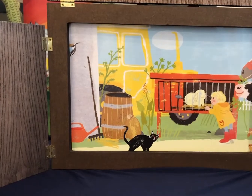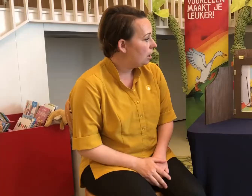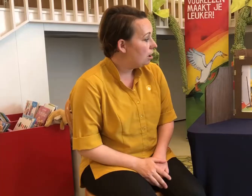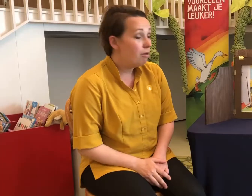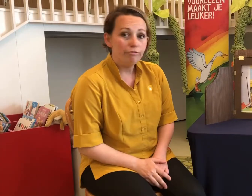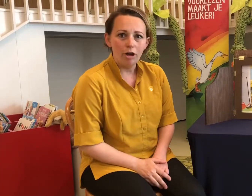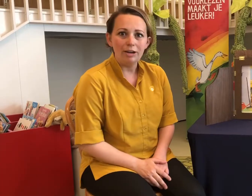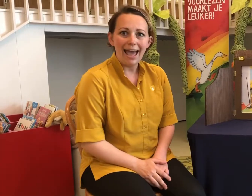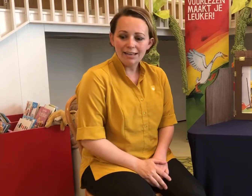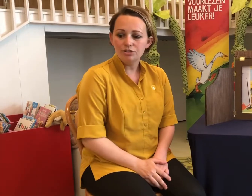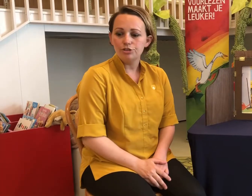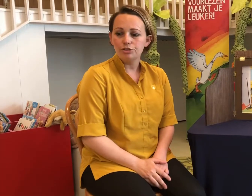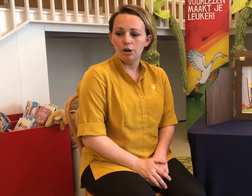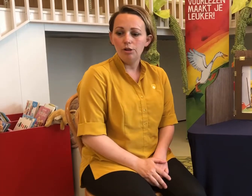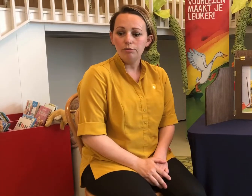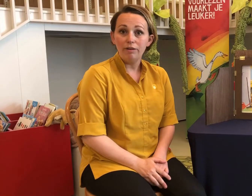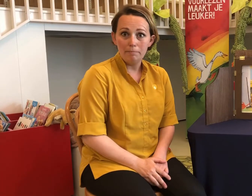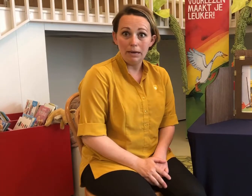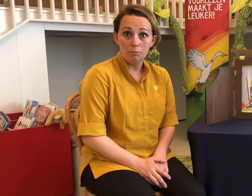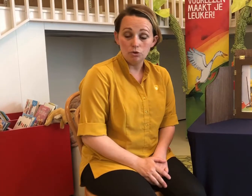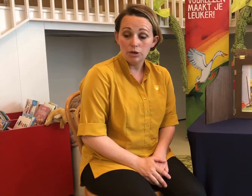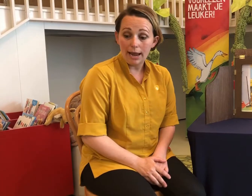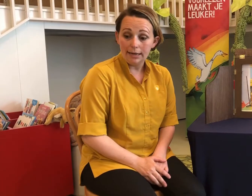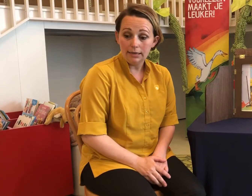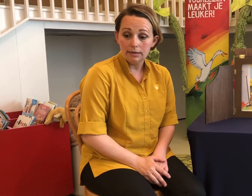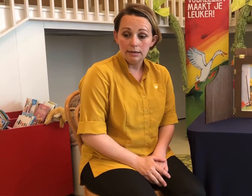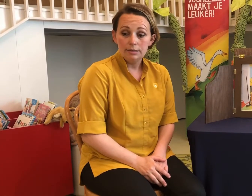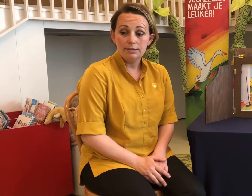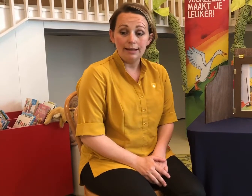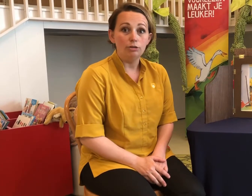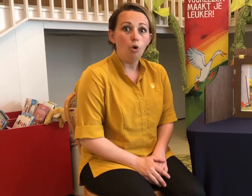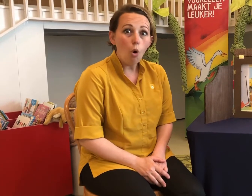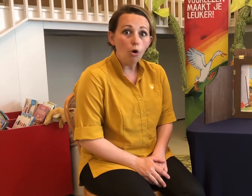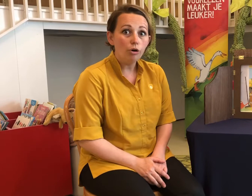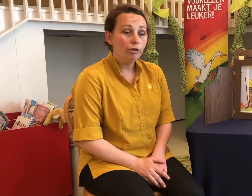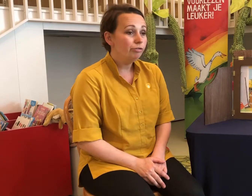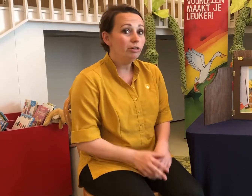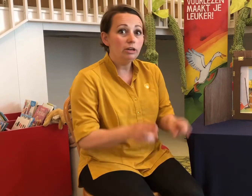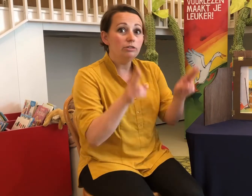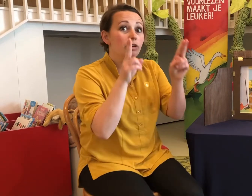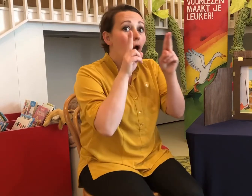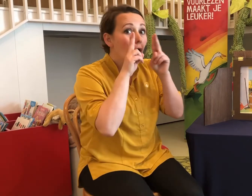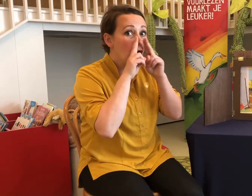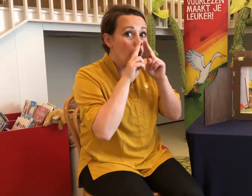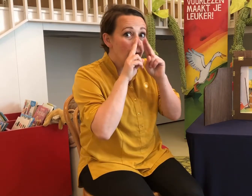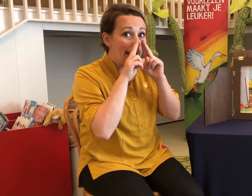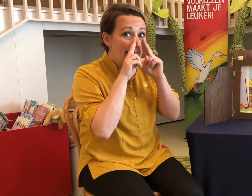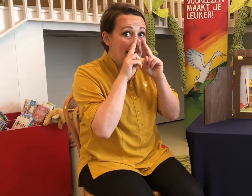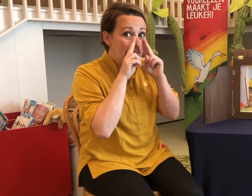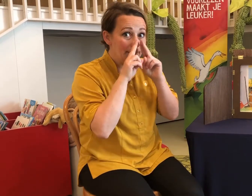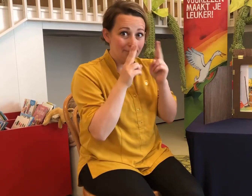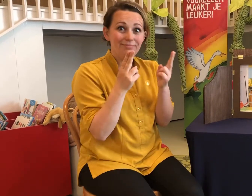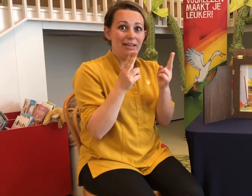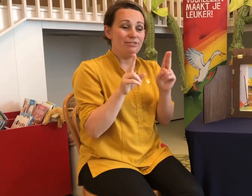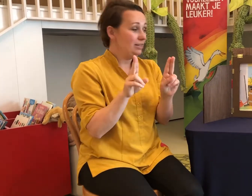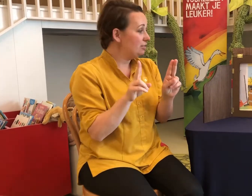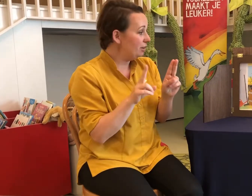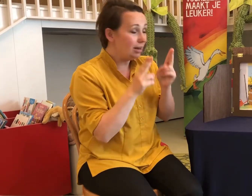Vlak naast de stal waar Mick moet zijn, staat het hok van het konijn. Deze wisten we al hè.